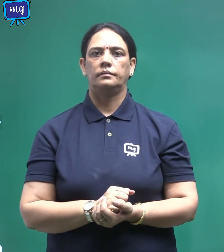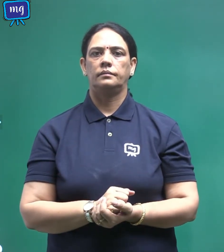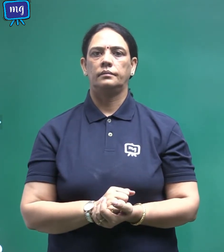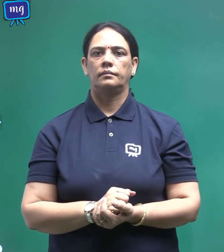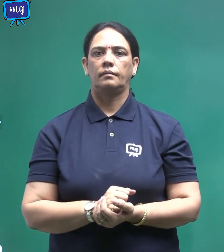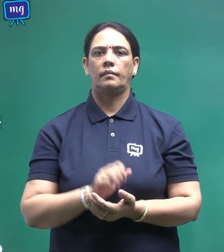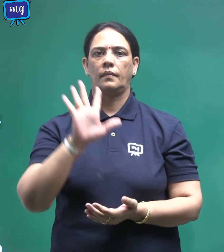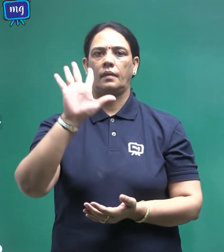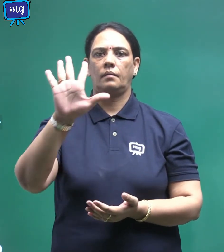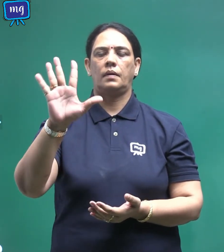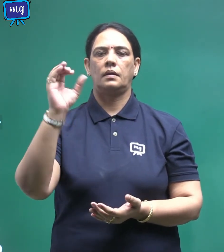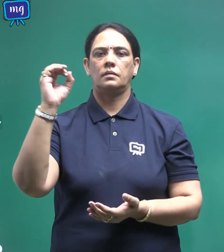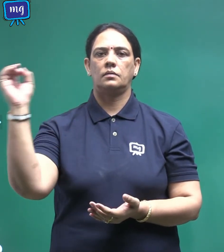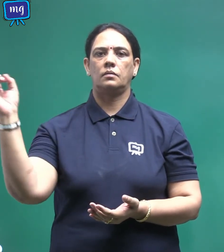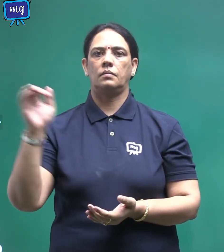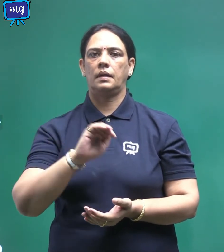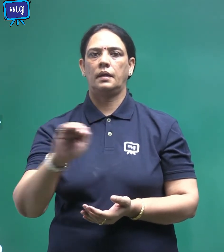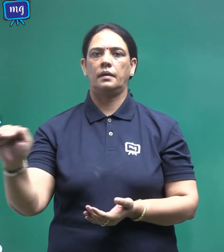500 बटे